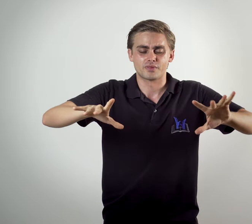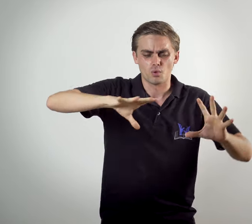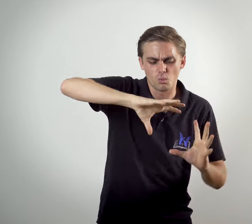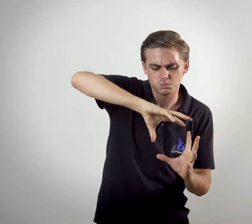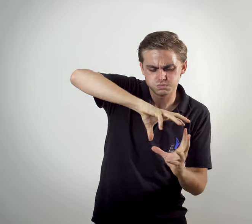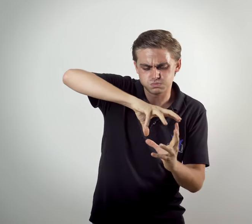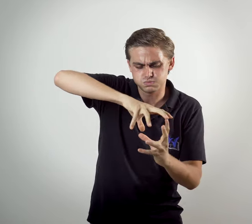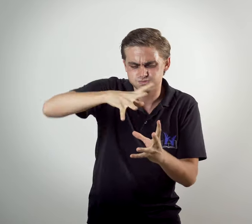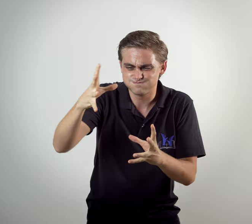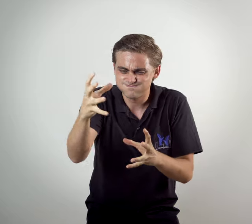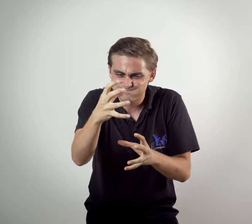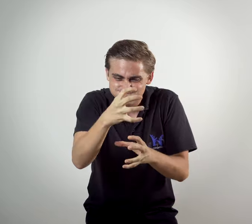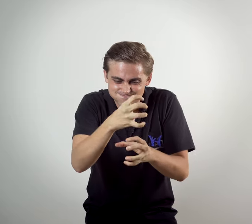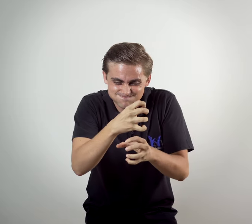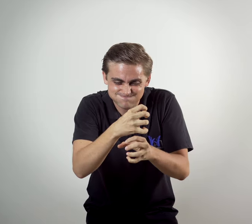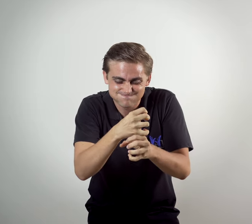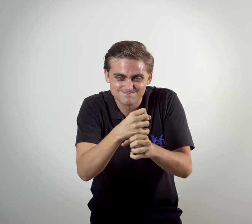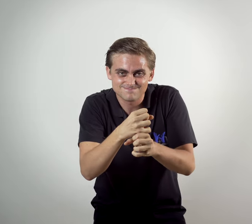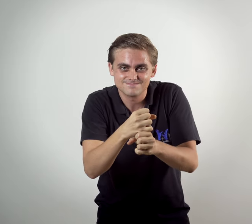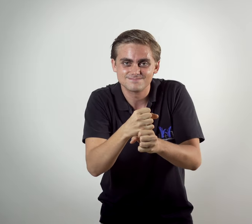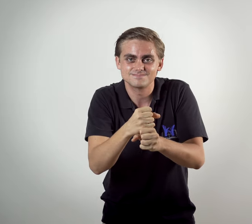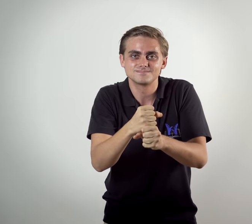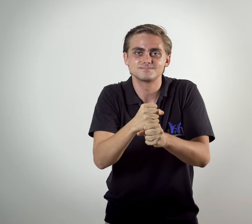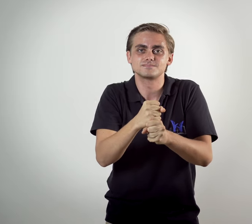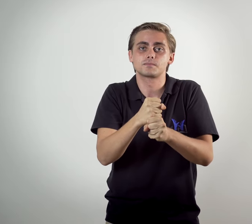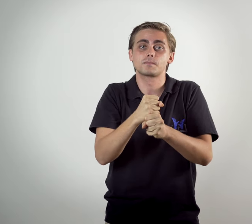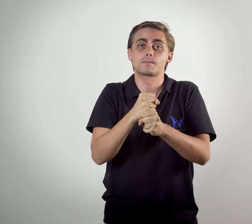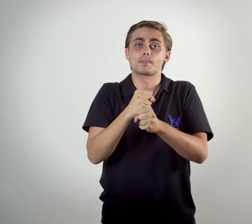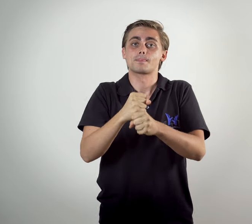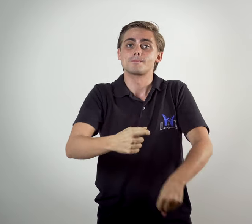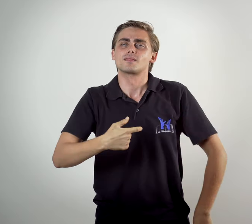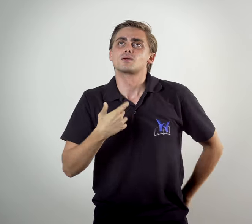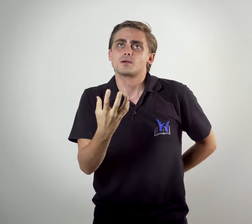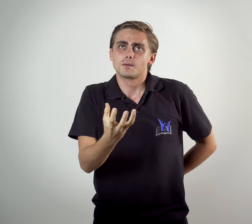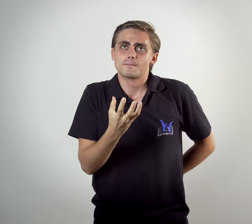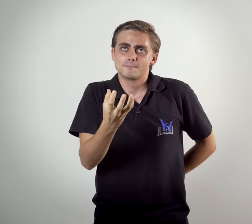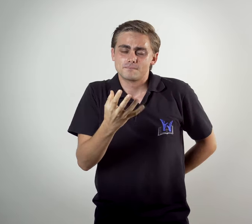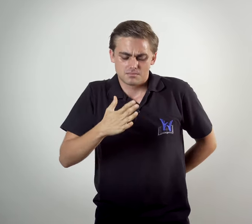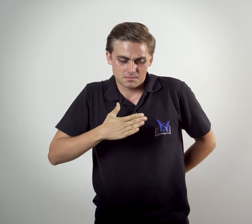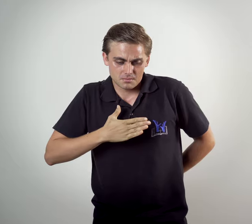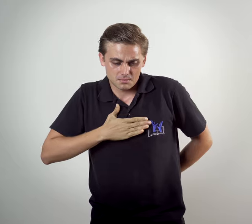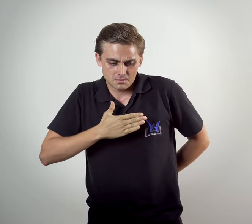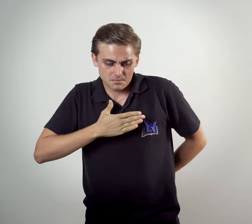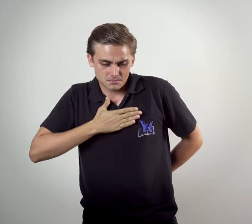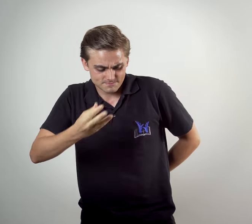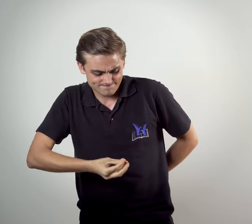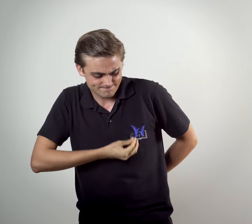quando o mundo se apagar. Eu quero que da